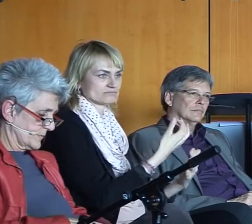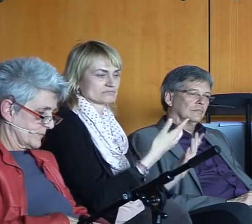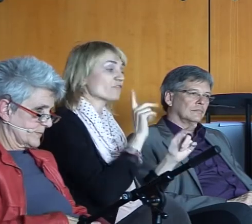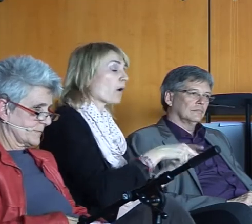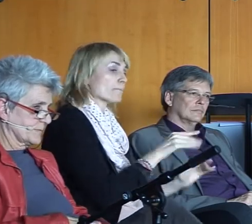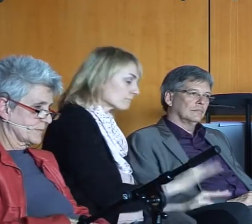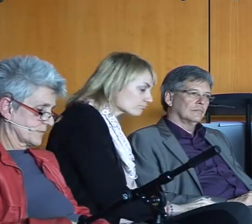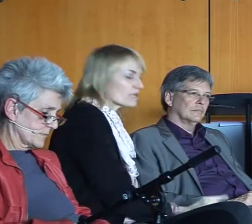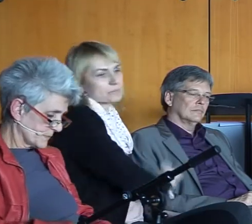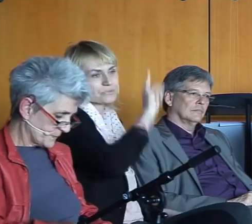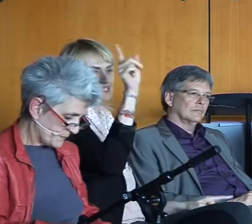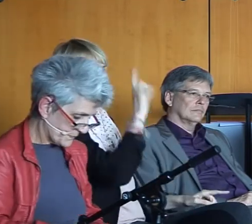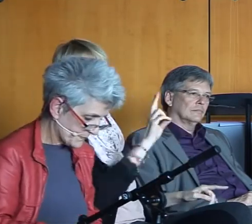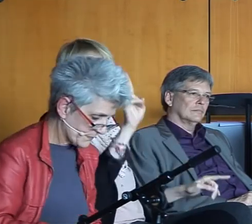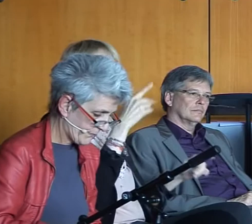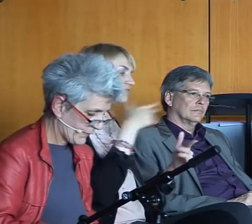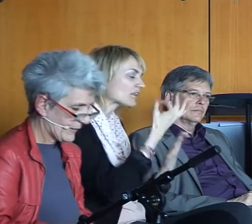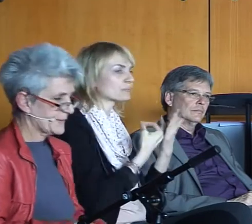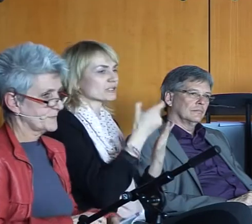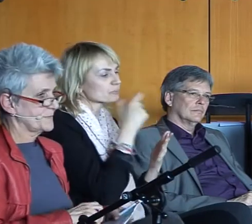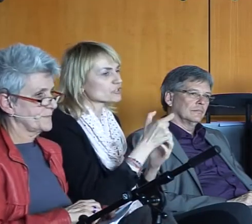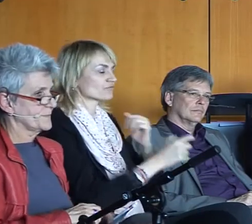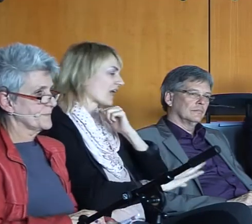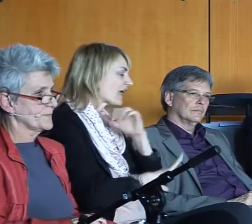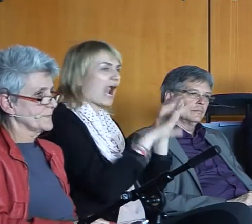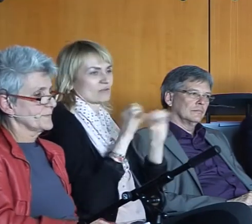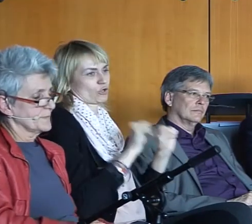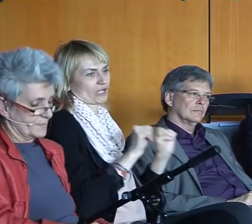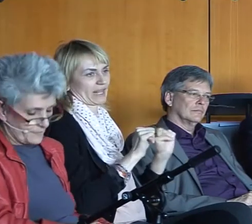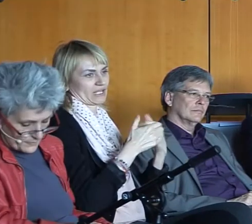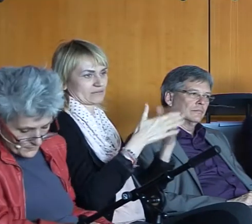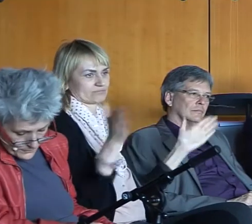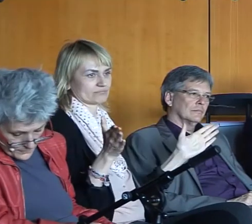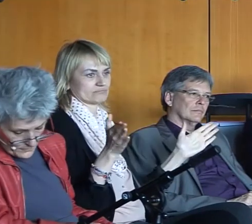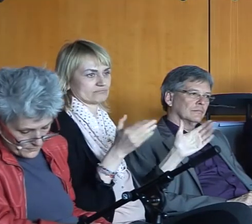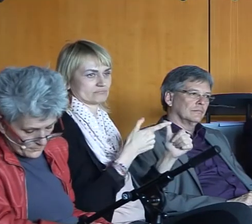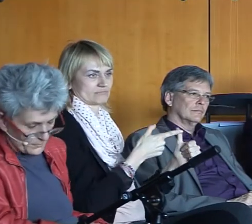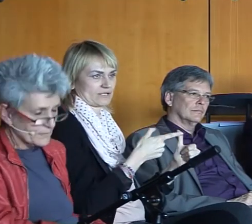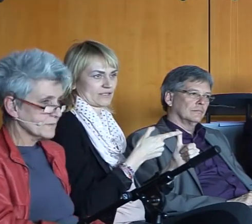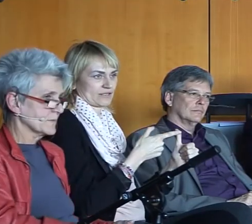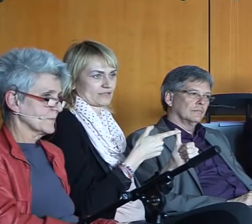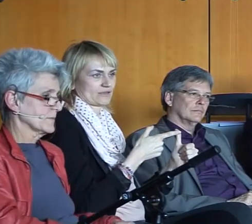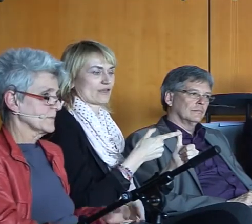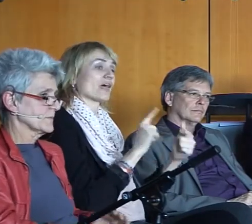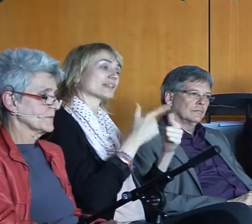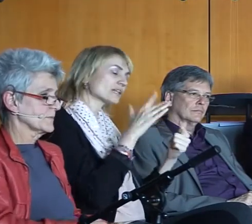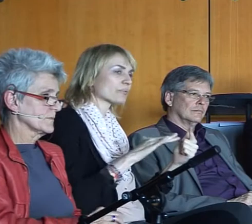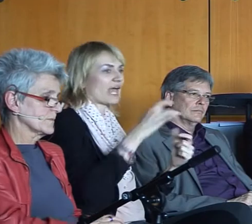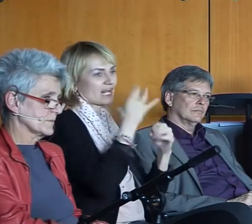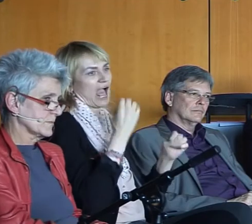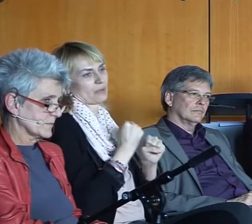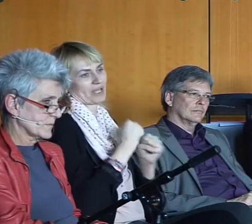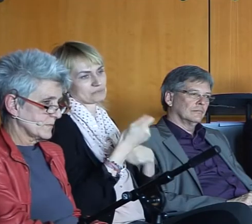so viel wie möglich von früh an, von Kindergarten bis zur Universität, Lehre in allen Bereichen,